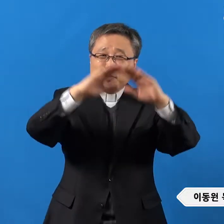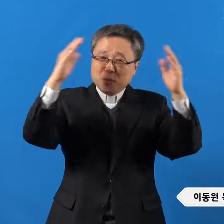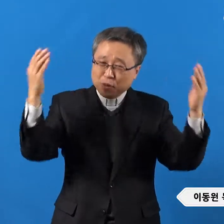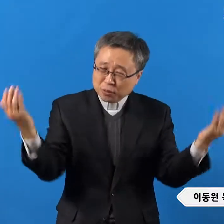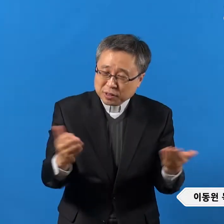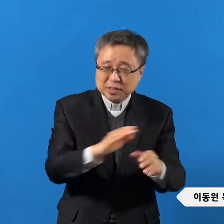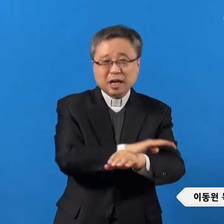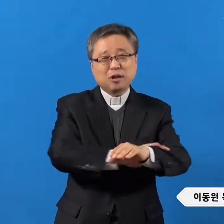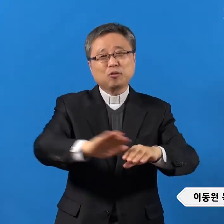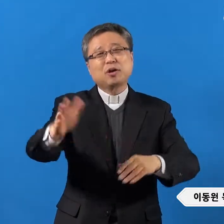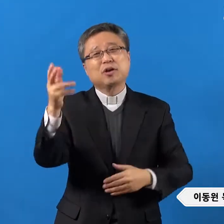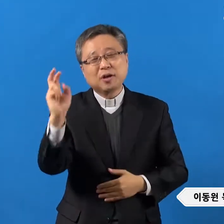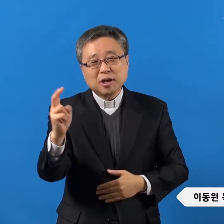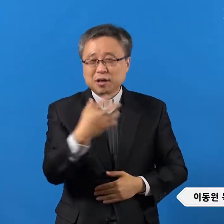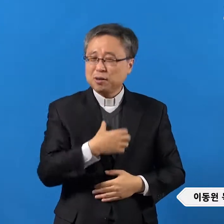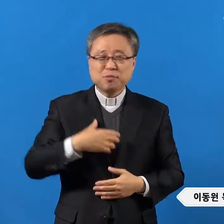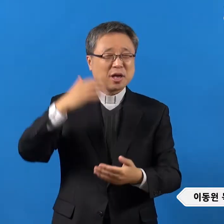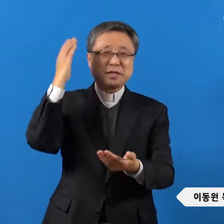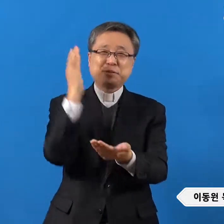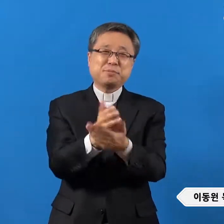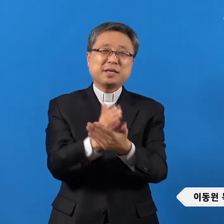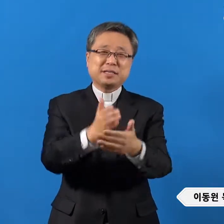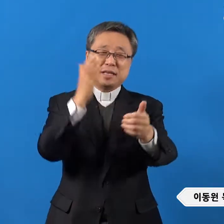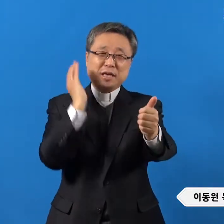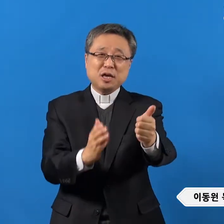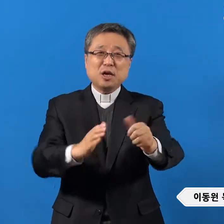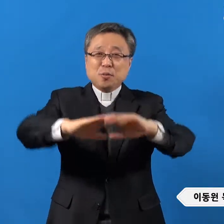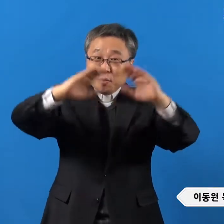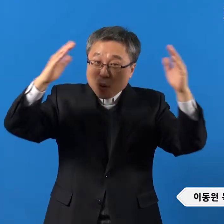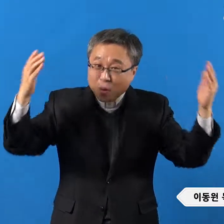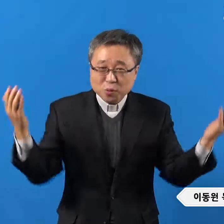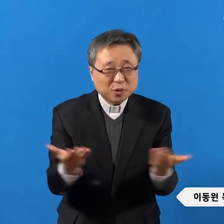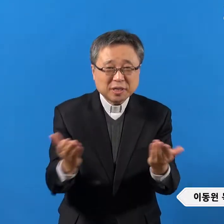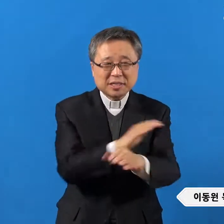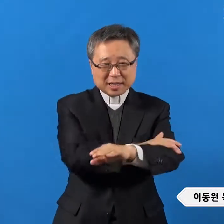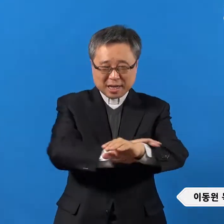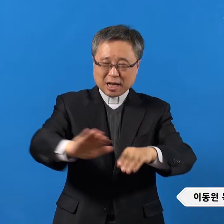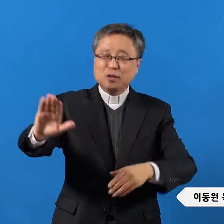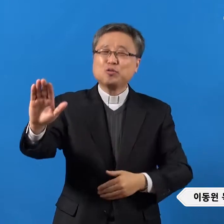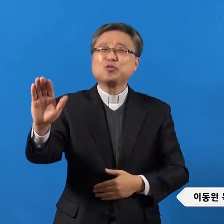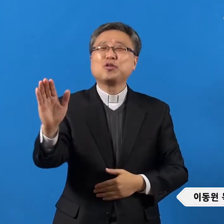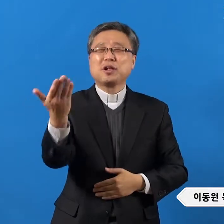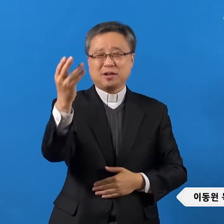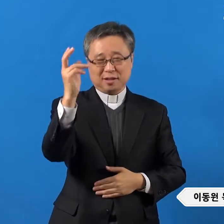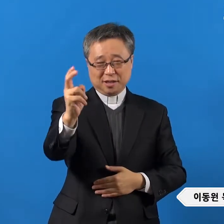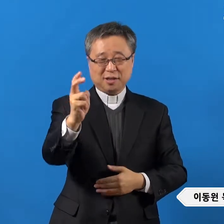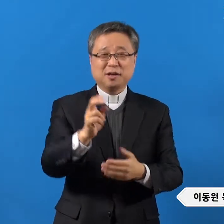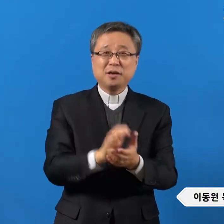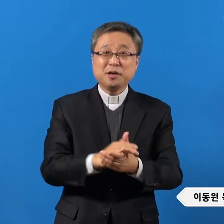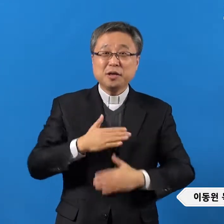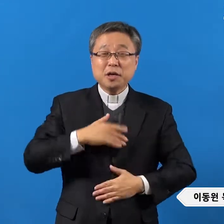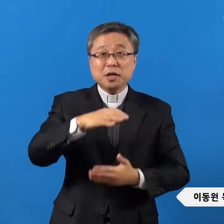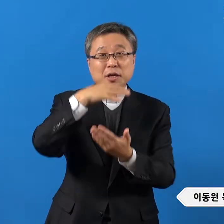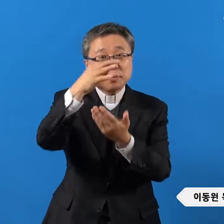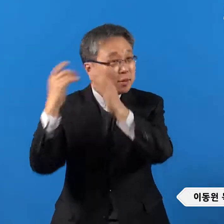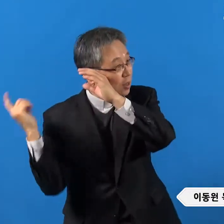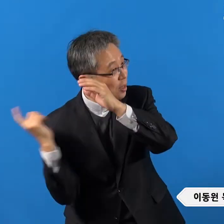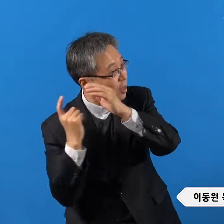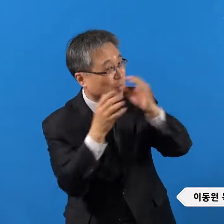될 거예요. 염려하지 마세요. 모든 것은 잘 될 거예요. 이 음성을 들으면서 그녀는 다시